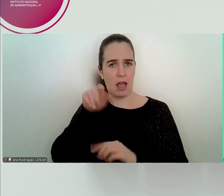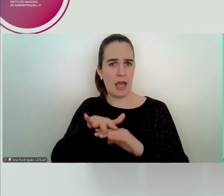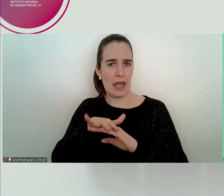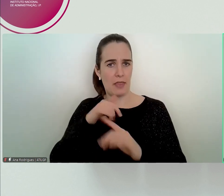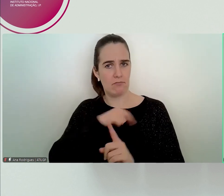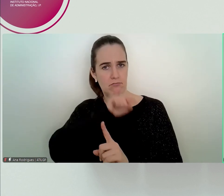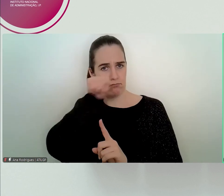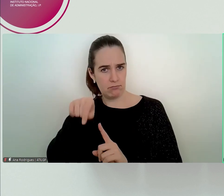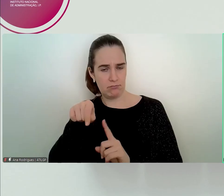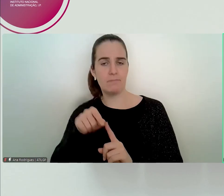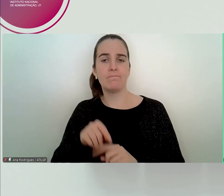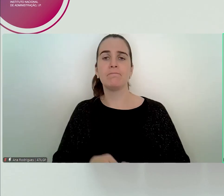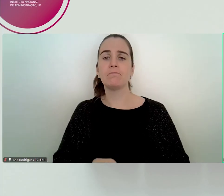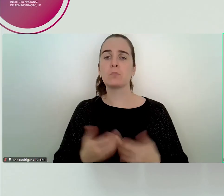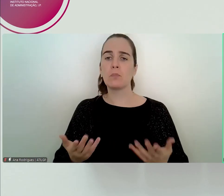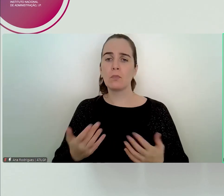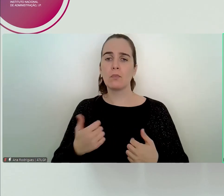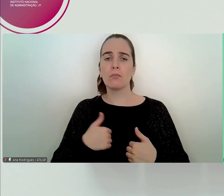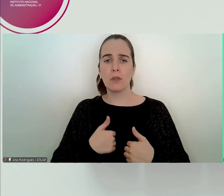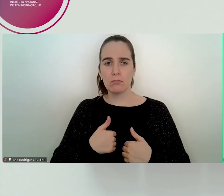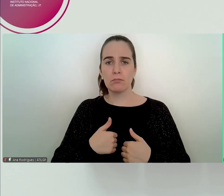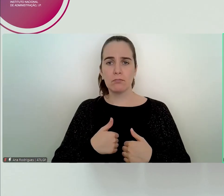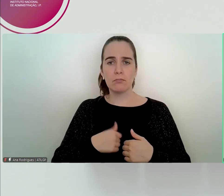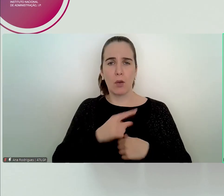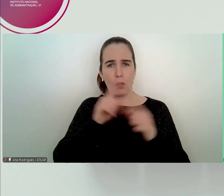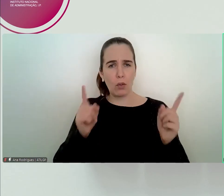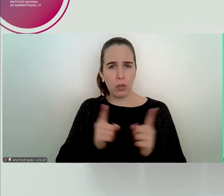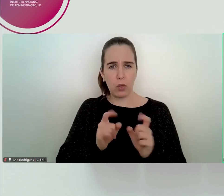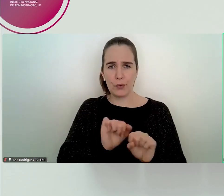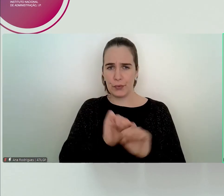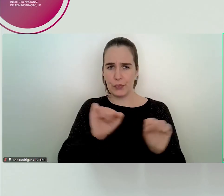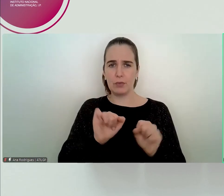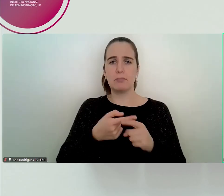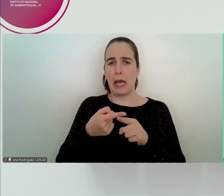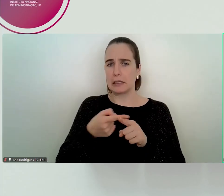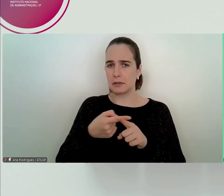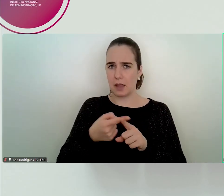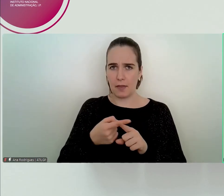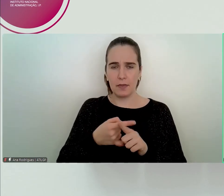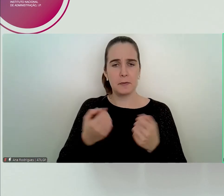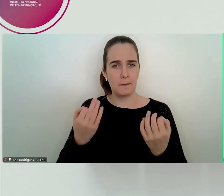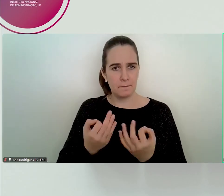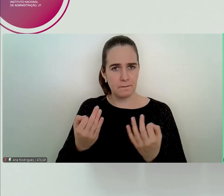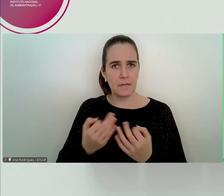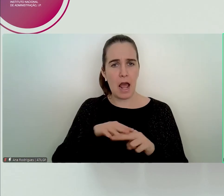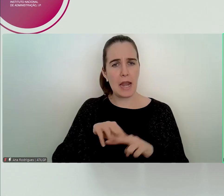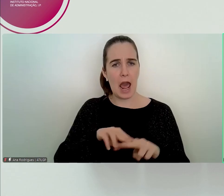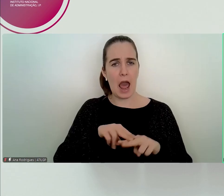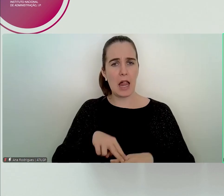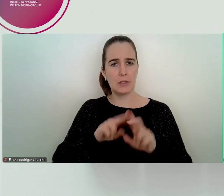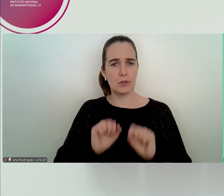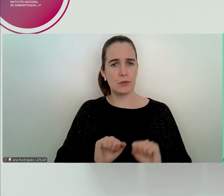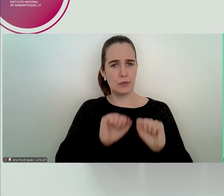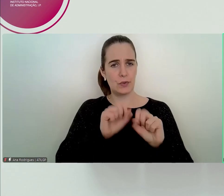facto foi muito interessante a síntese que fez e a análise que trouxe relativamente àquilo que é o trabalho que